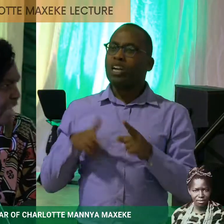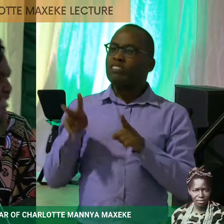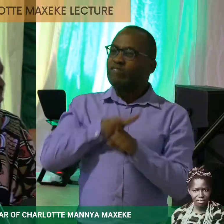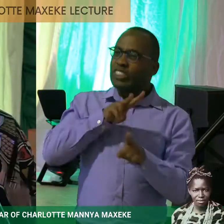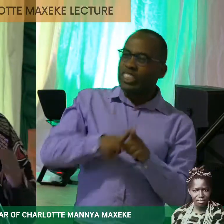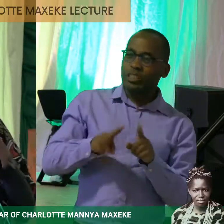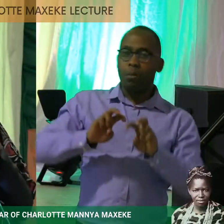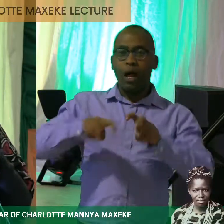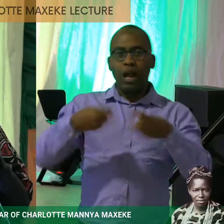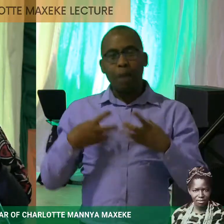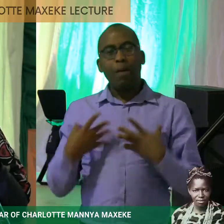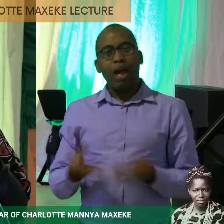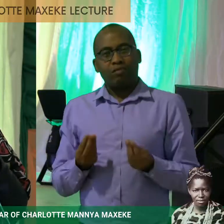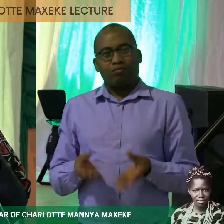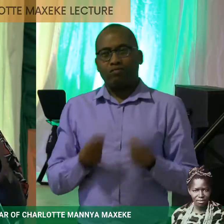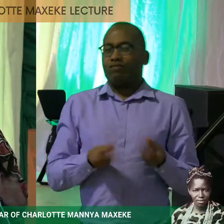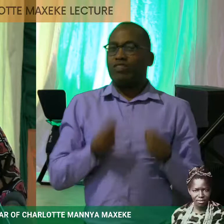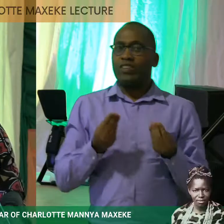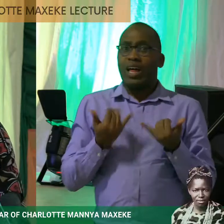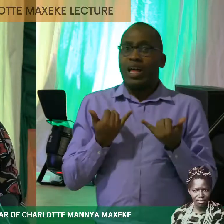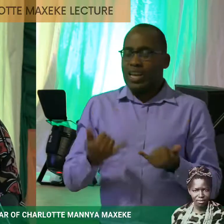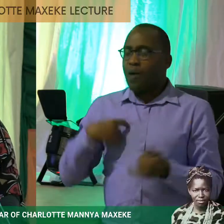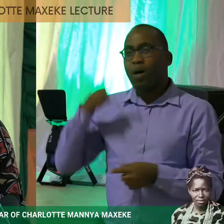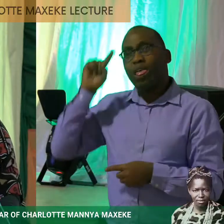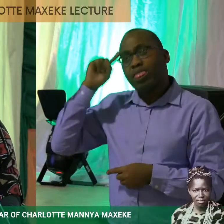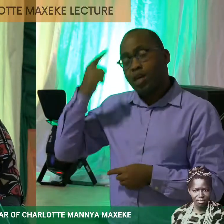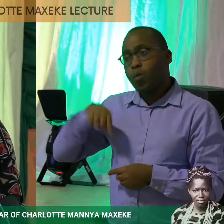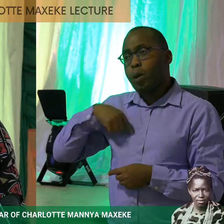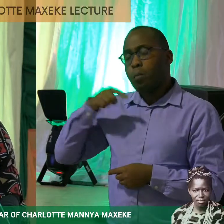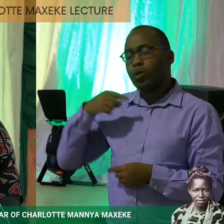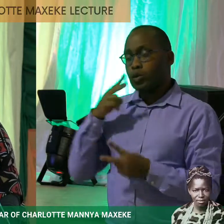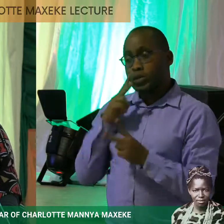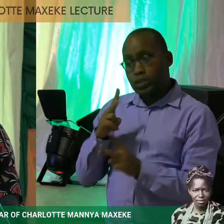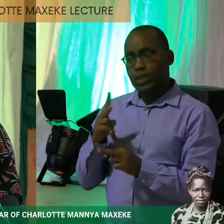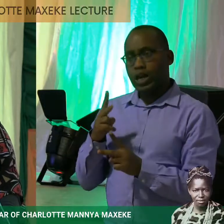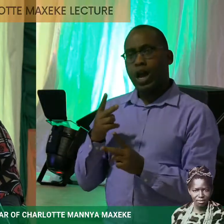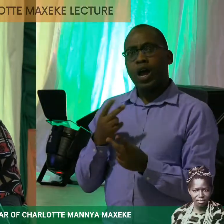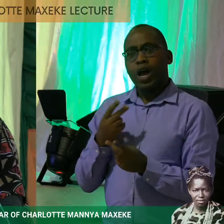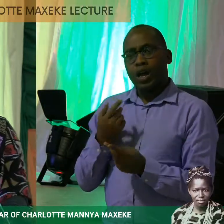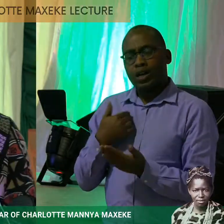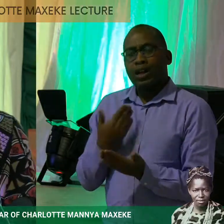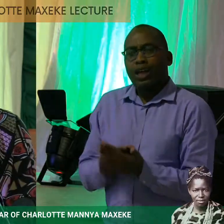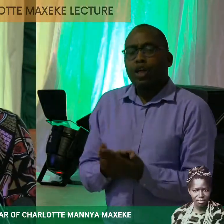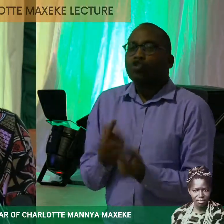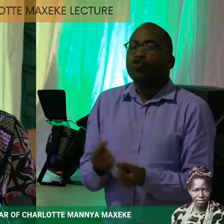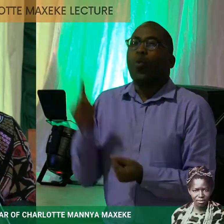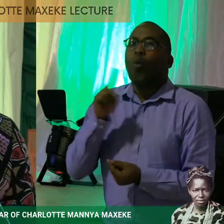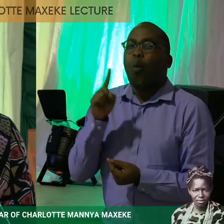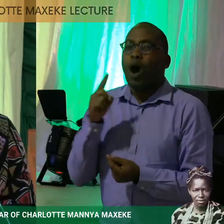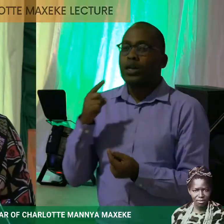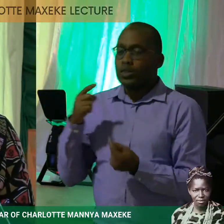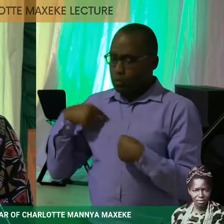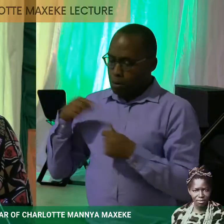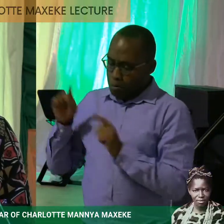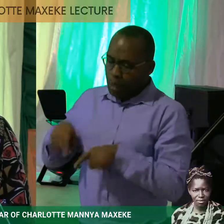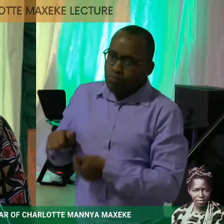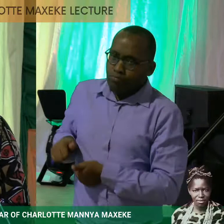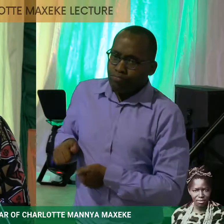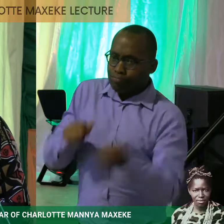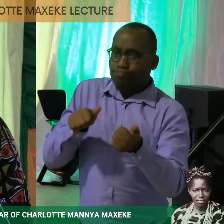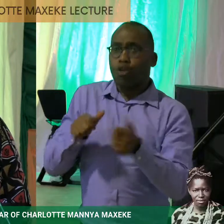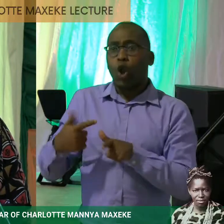kwafuneka ke sidibale ngentloko sibone into yobana yintoni esinokuyenza ke sibheke ngaselusikisiki. Imbi laa nto yoba kude